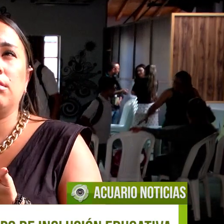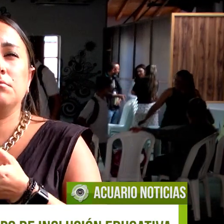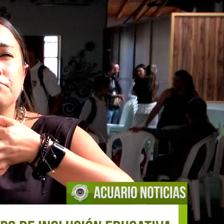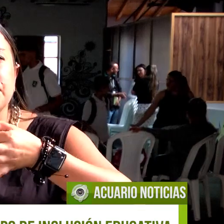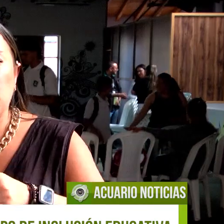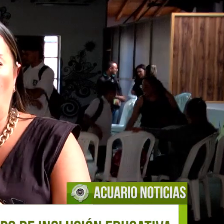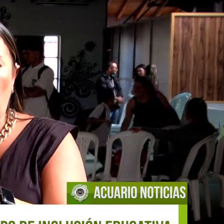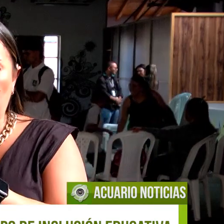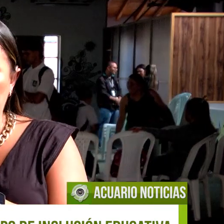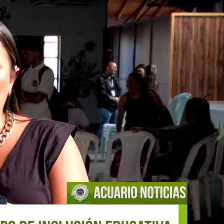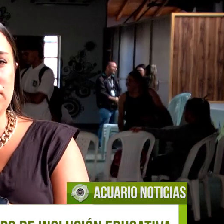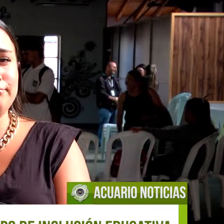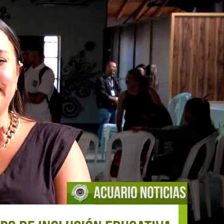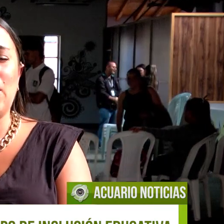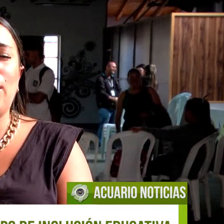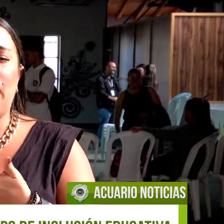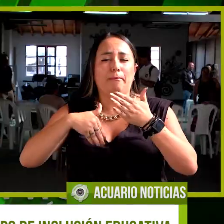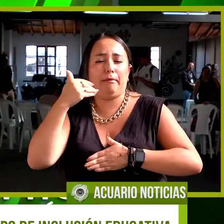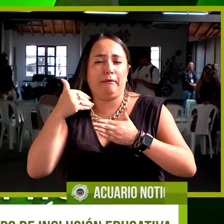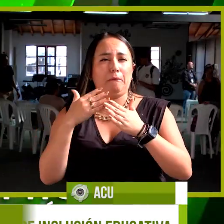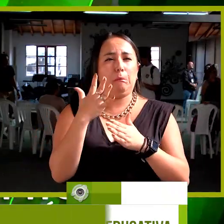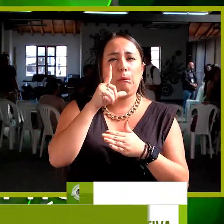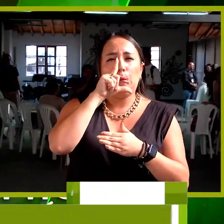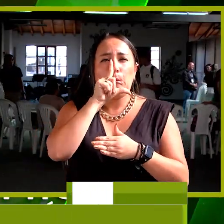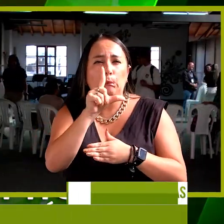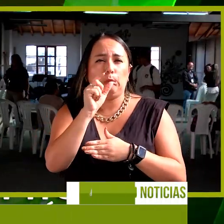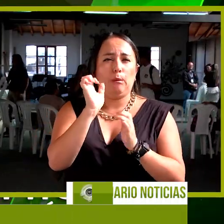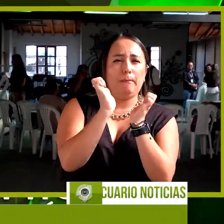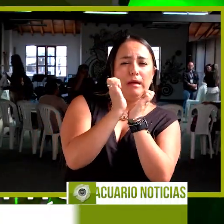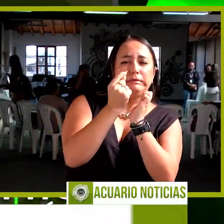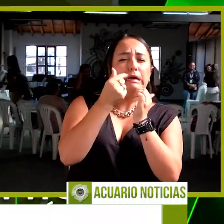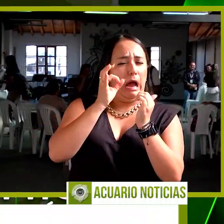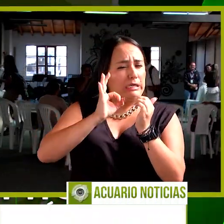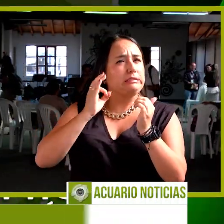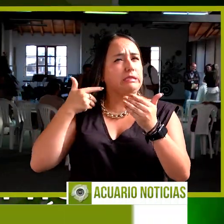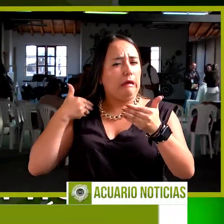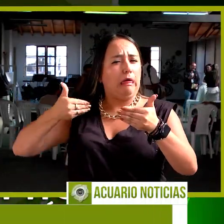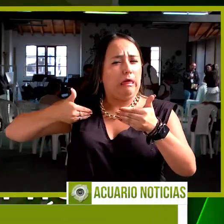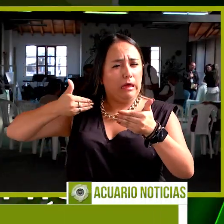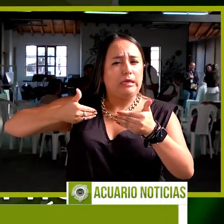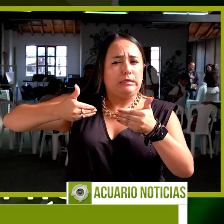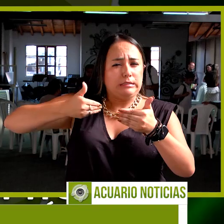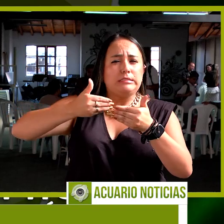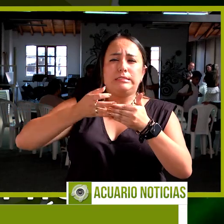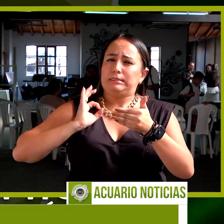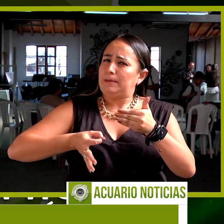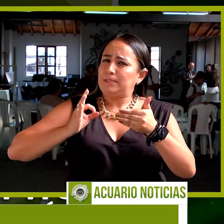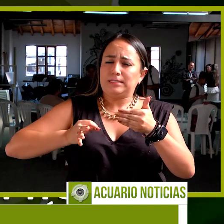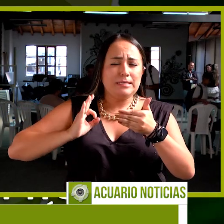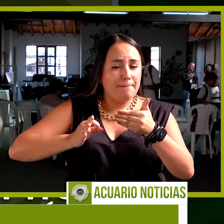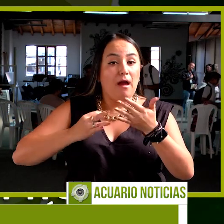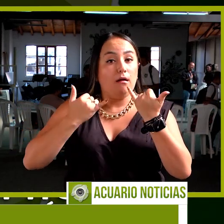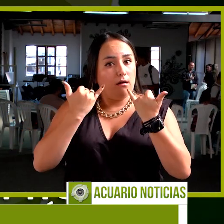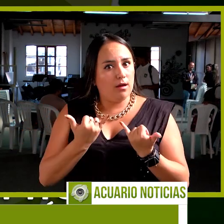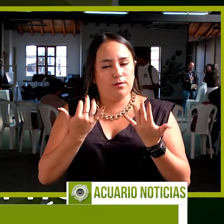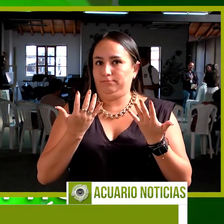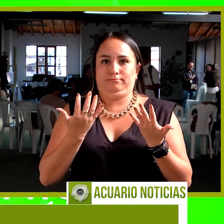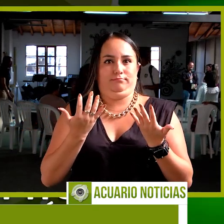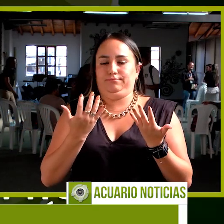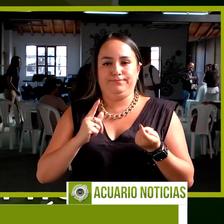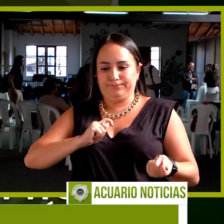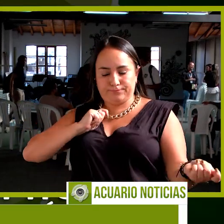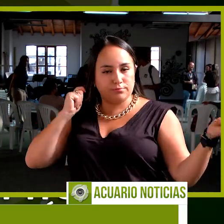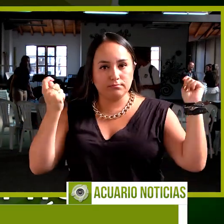difícil. Realmente la contratación de los intérpretes no era como muy buena, se atrasaban un poco en los sueldos, la contratación